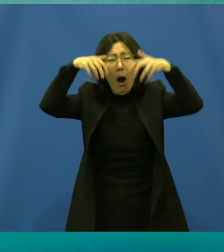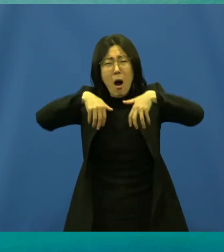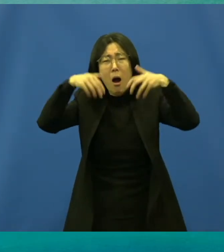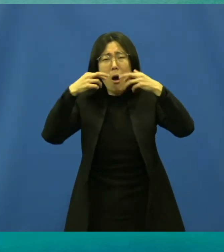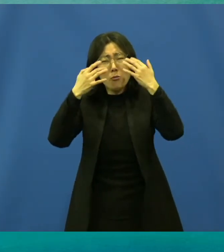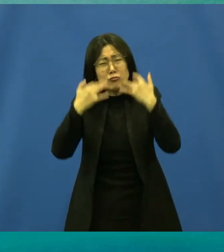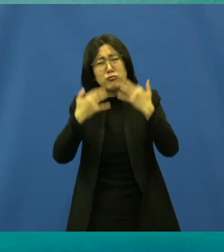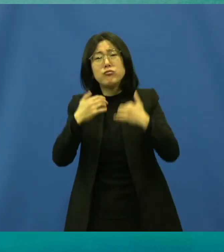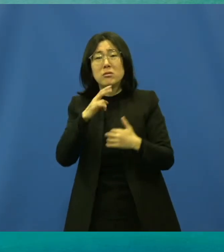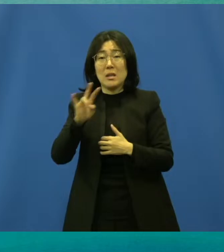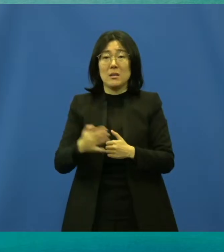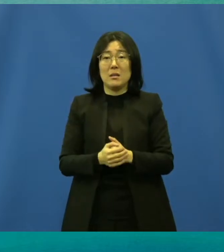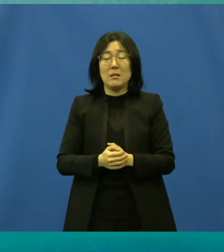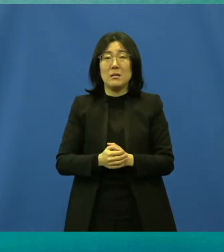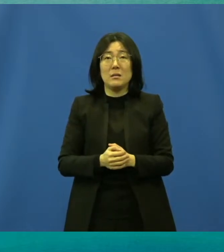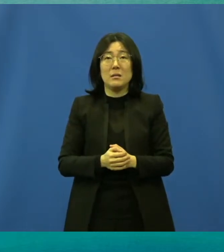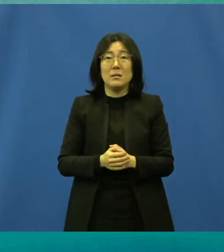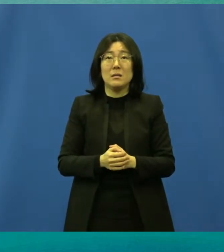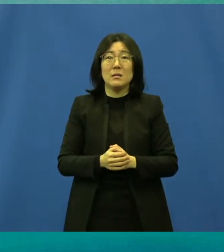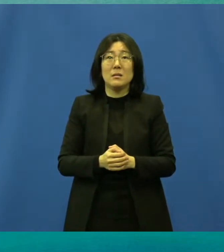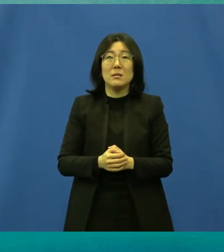없습니다. 여러분